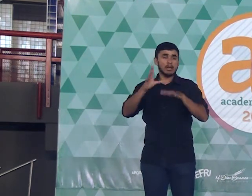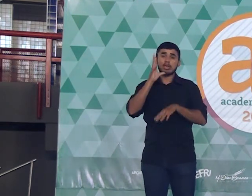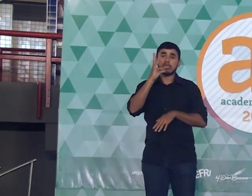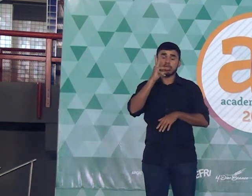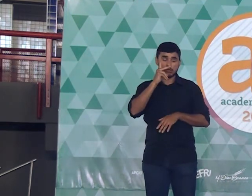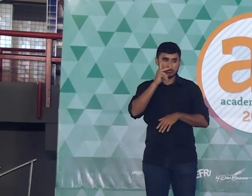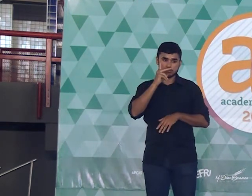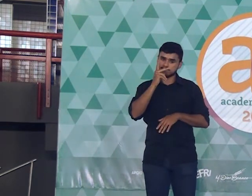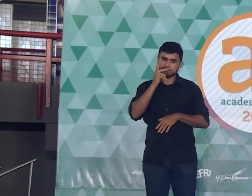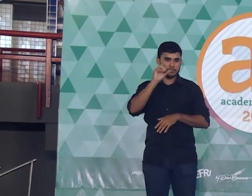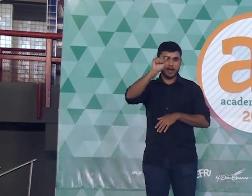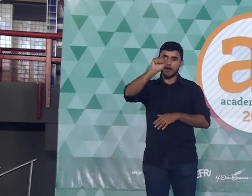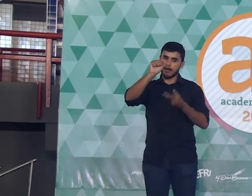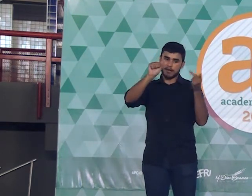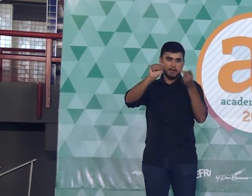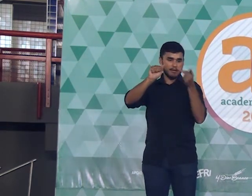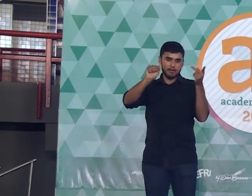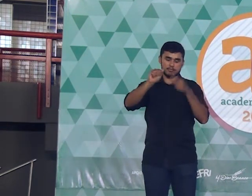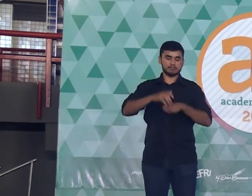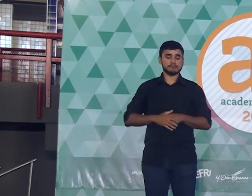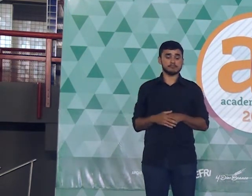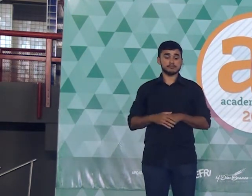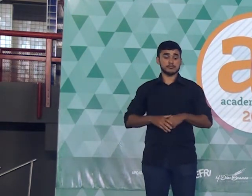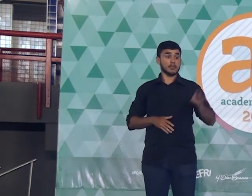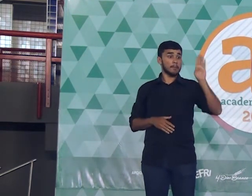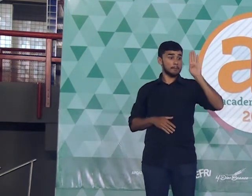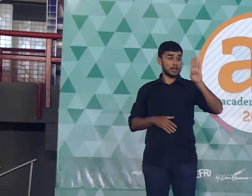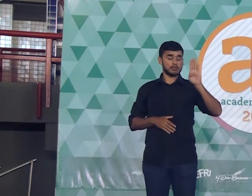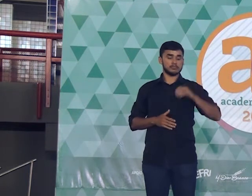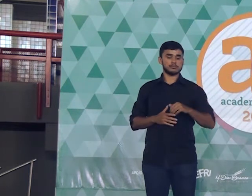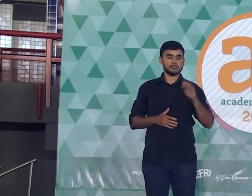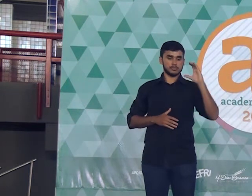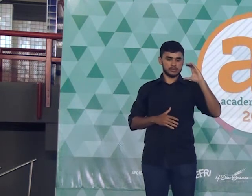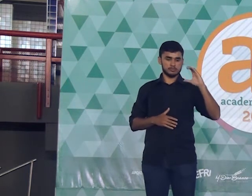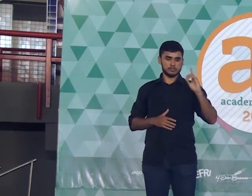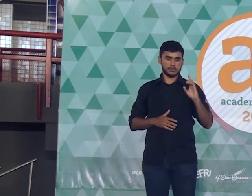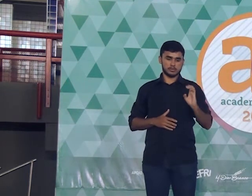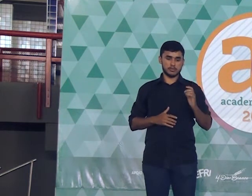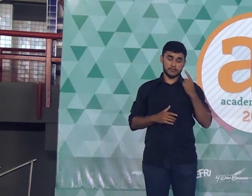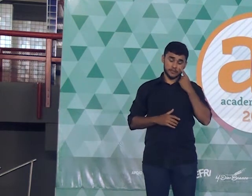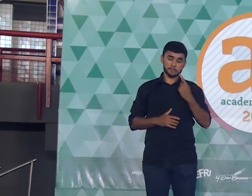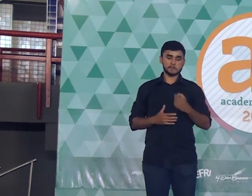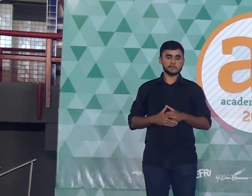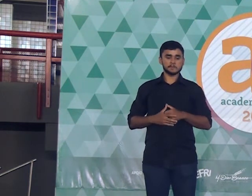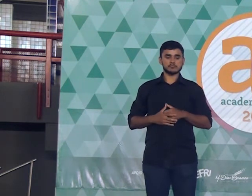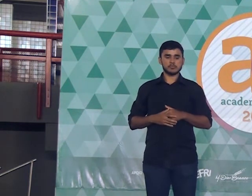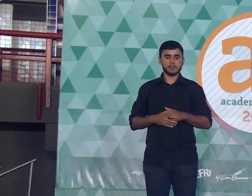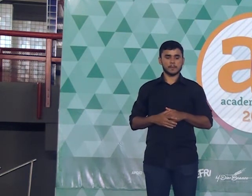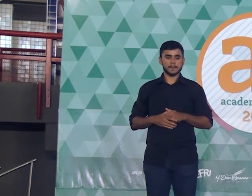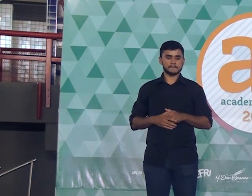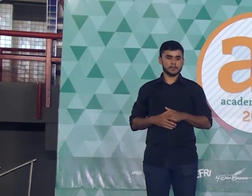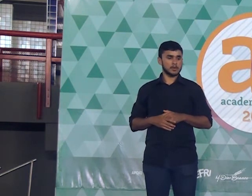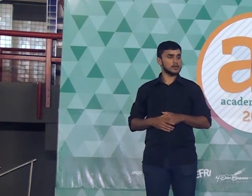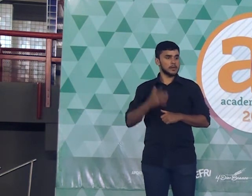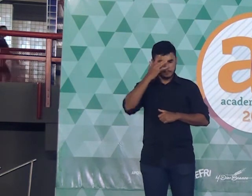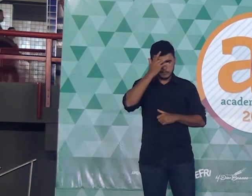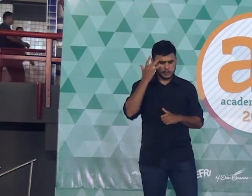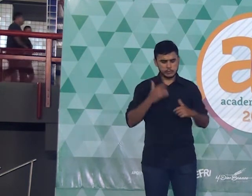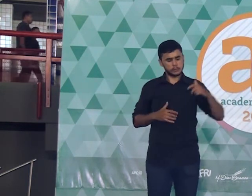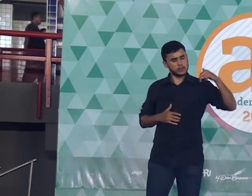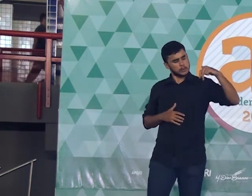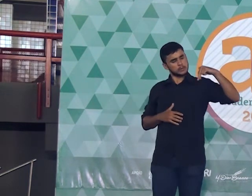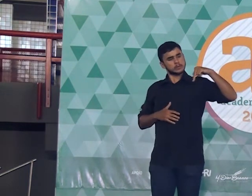possibilidade aí. Uma caminhada e o gráfico está em hora. Uma pessoa caminharia cerca de